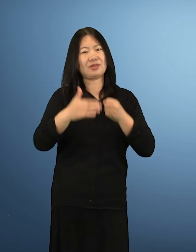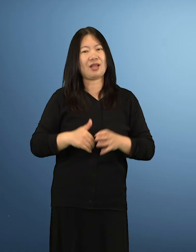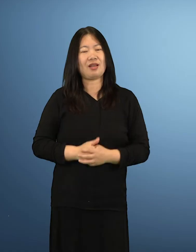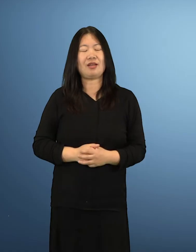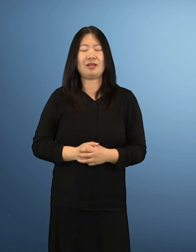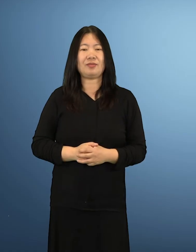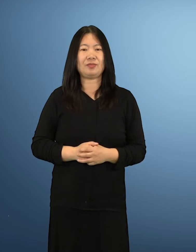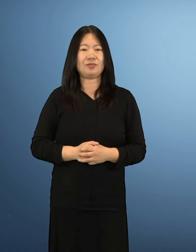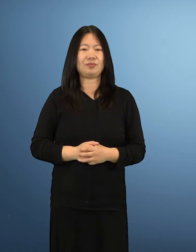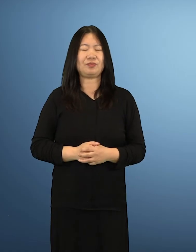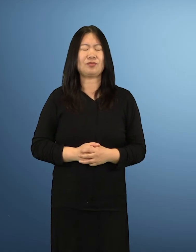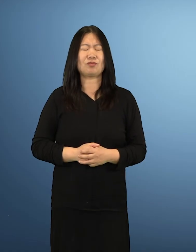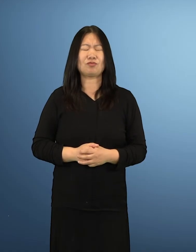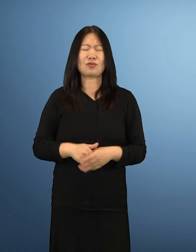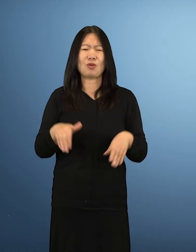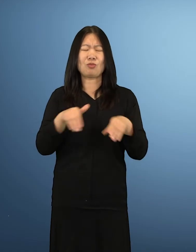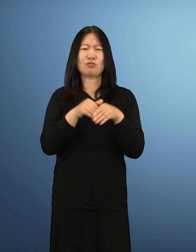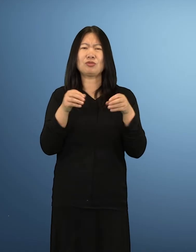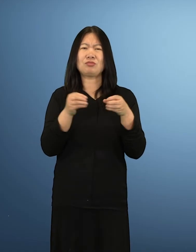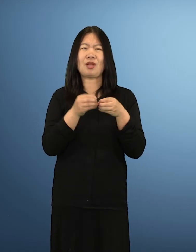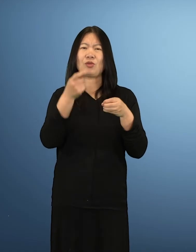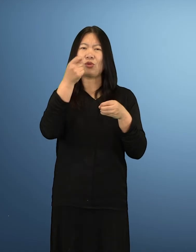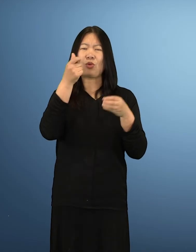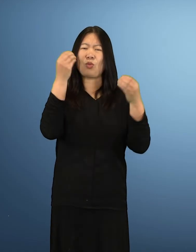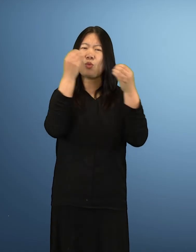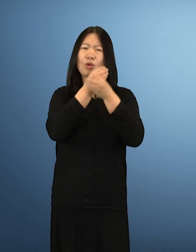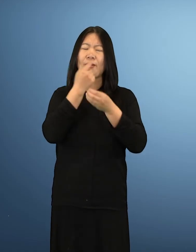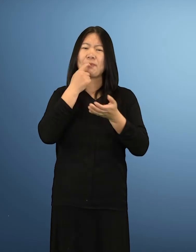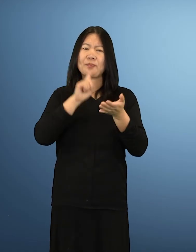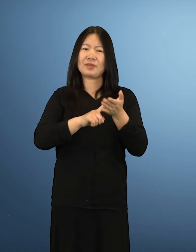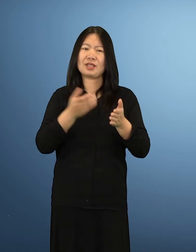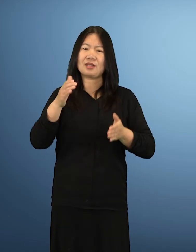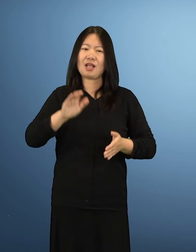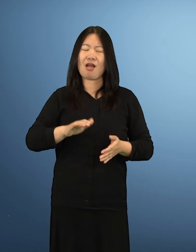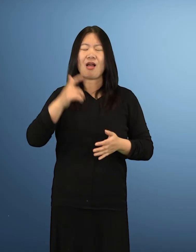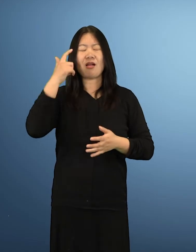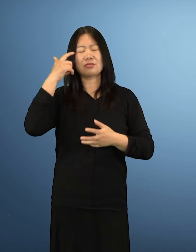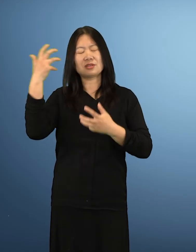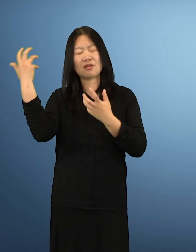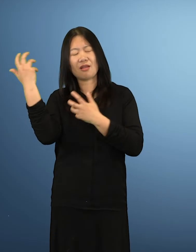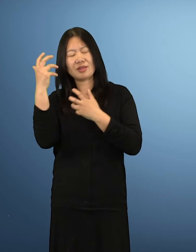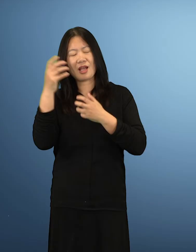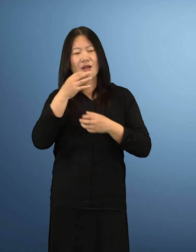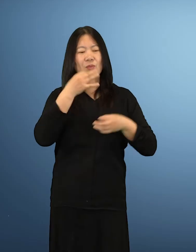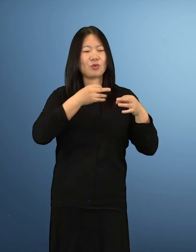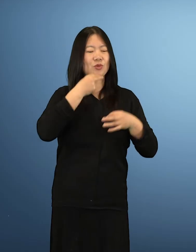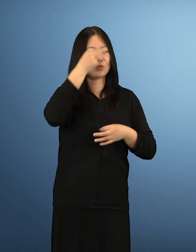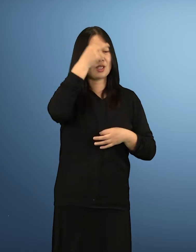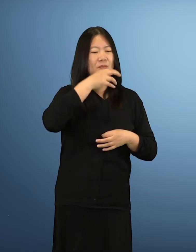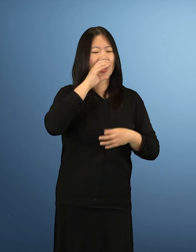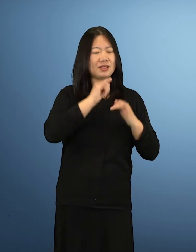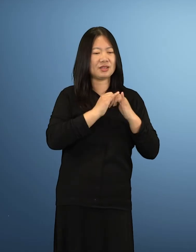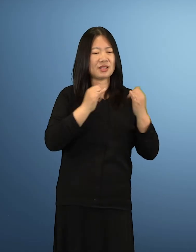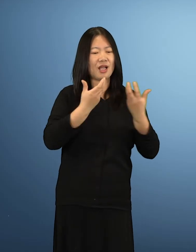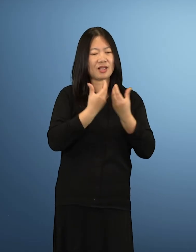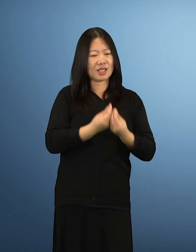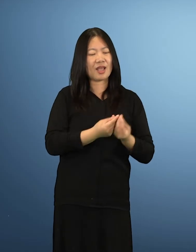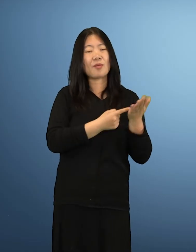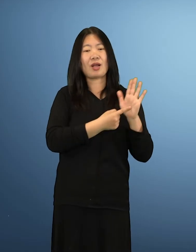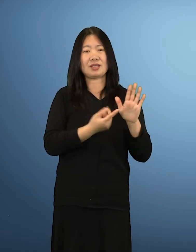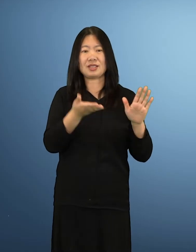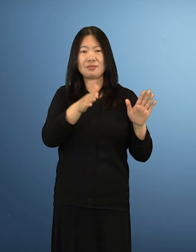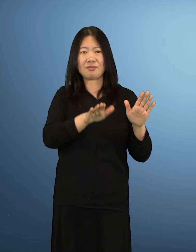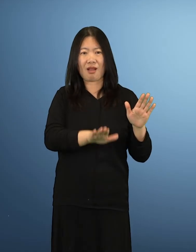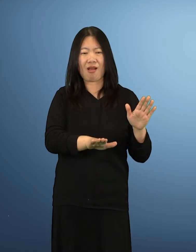우리가 조금 문맥적으로 오해가 쉬운데 취한다, 포도주를 마시는 자로 묘사되는데